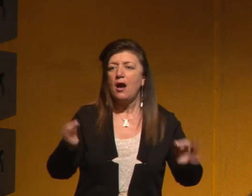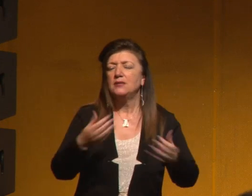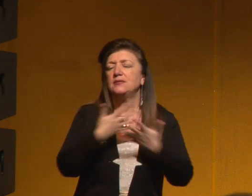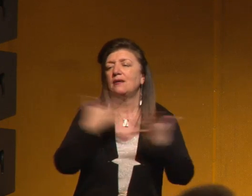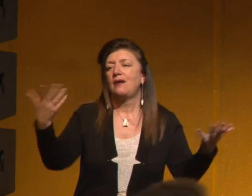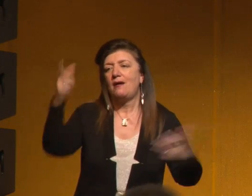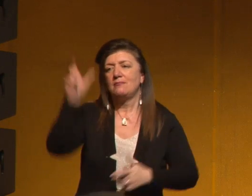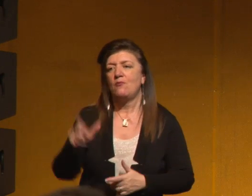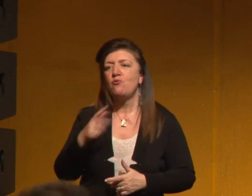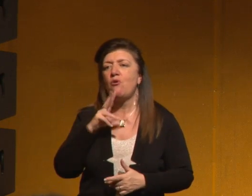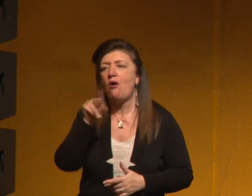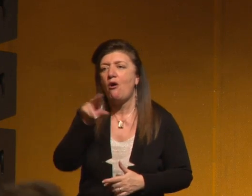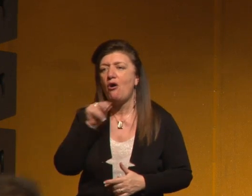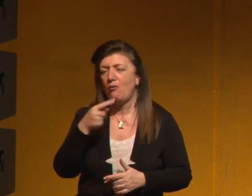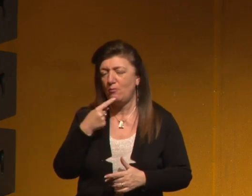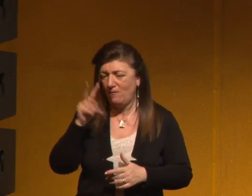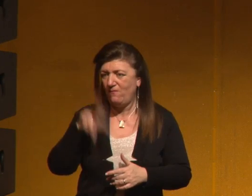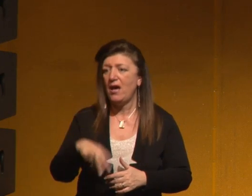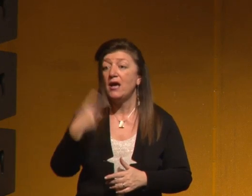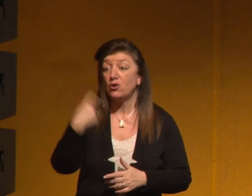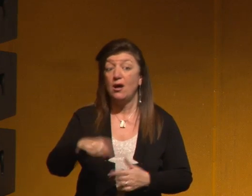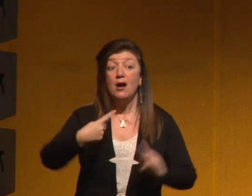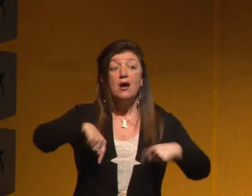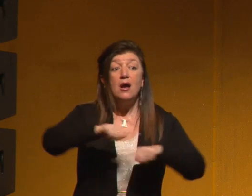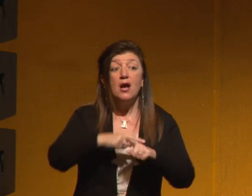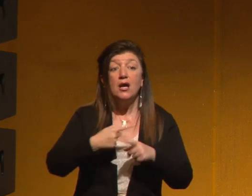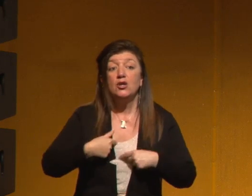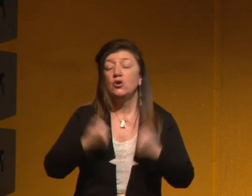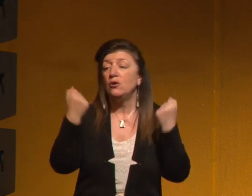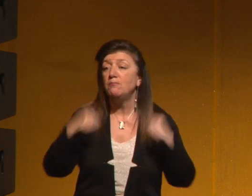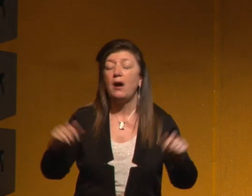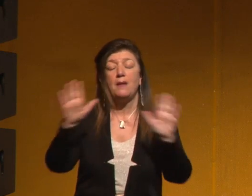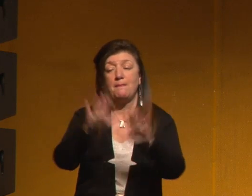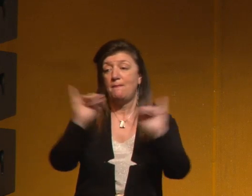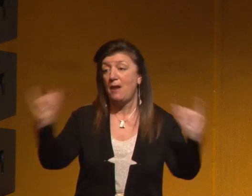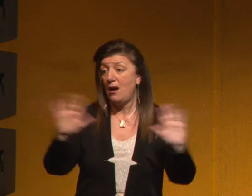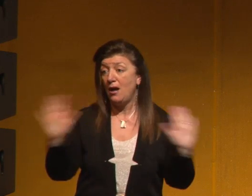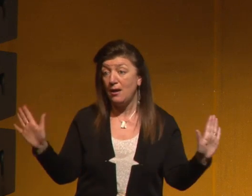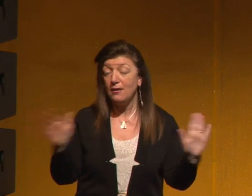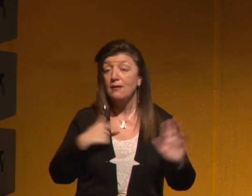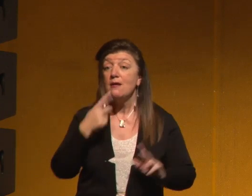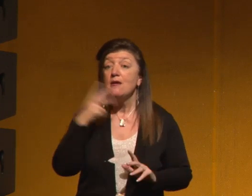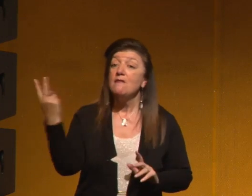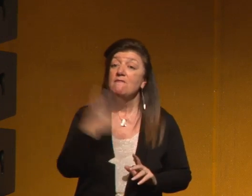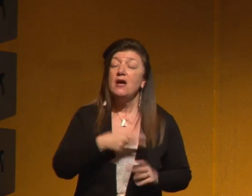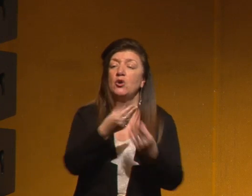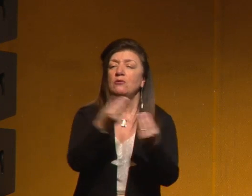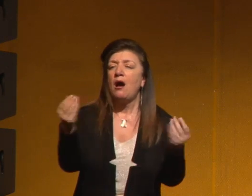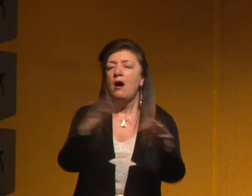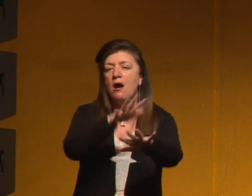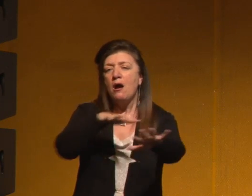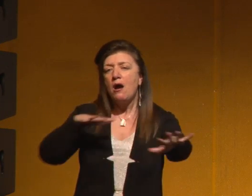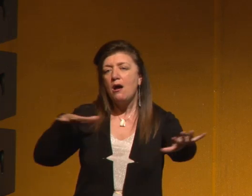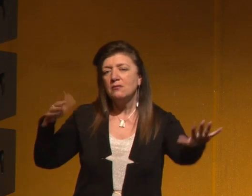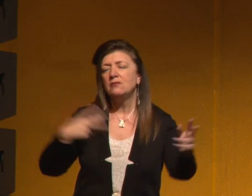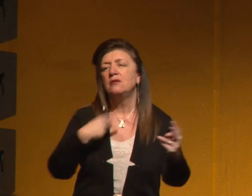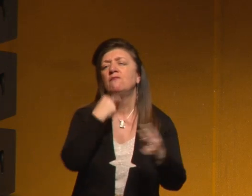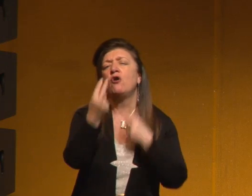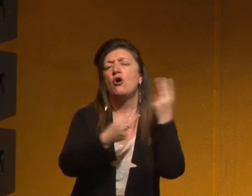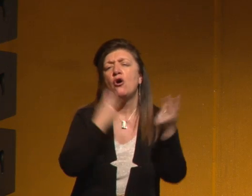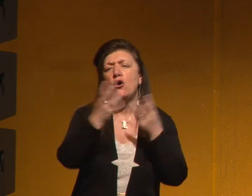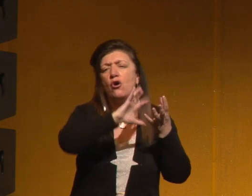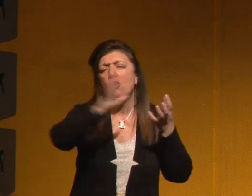uomo per questo non dobbiamo mai smettere di dar voce a coloro che sono per fortuna tantissimi anche nel mondo